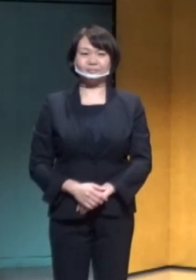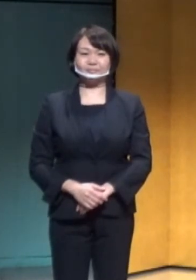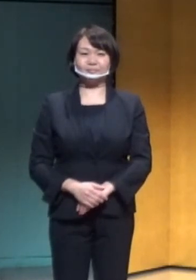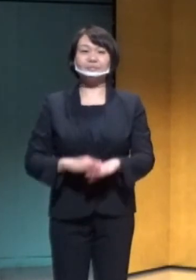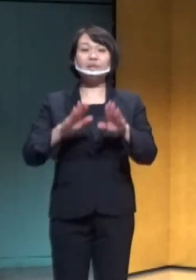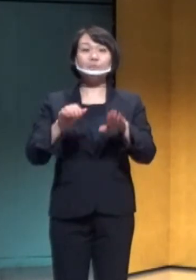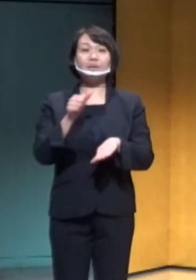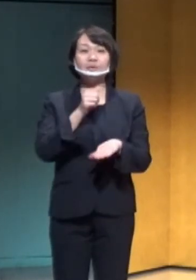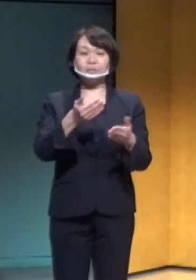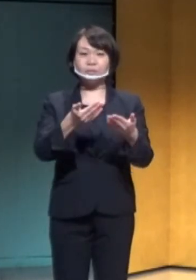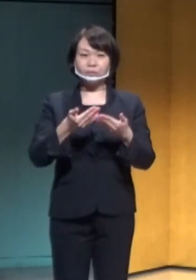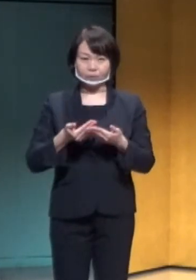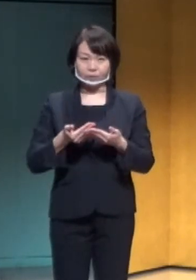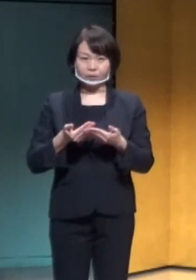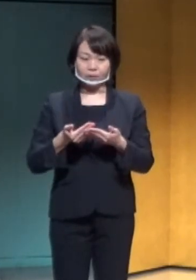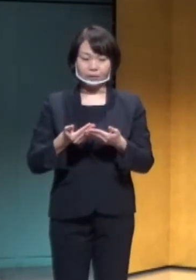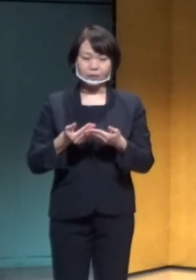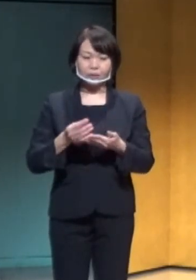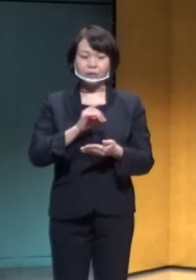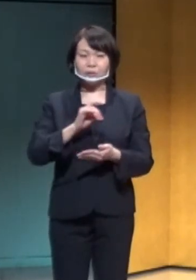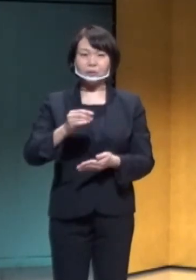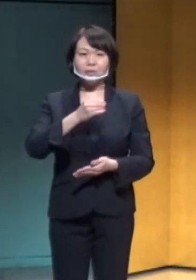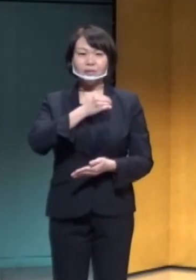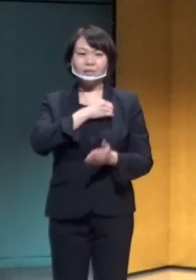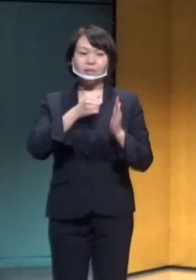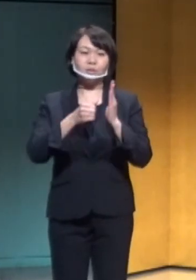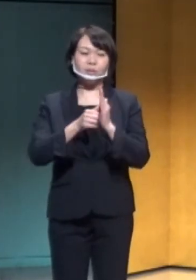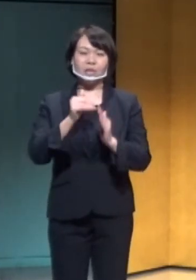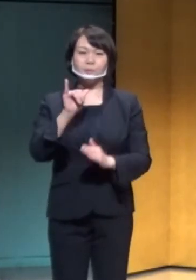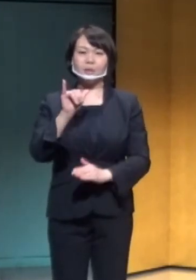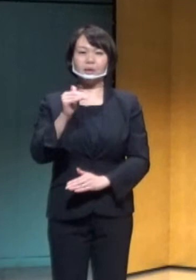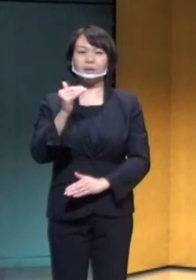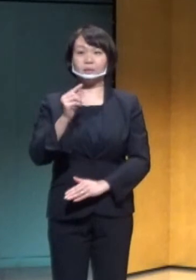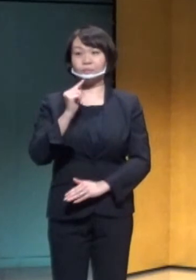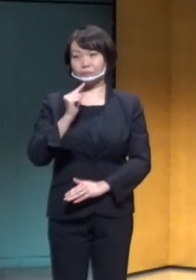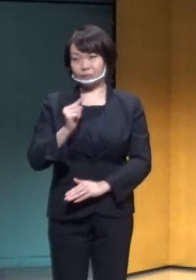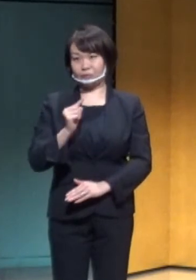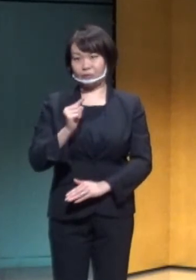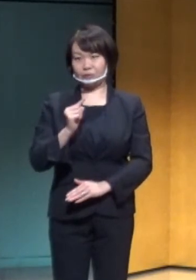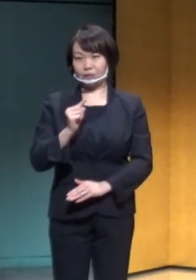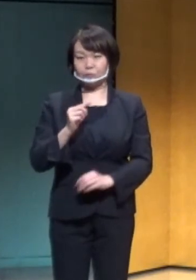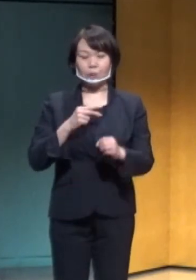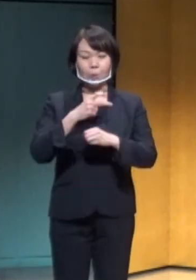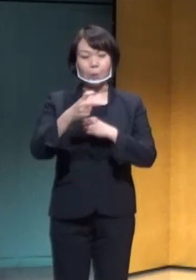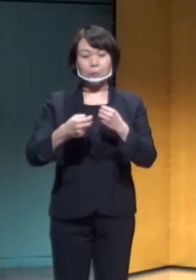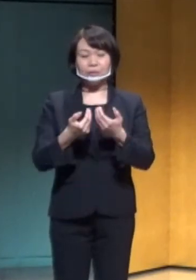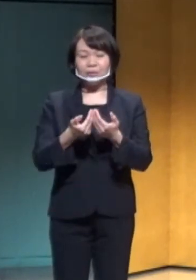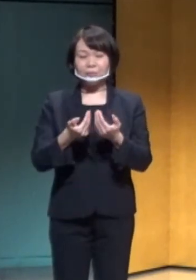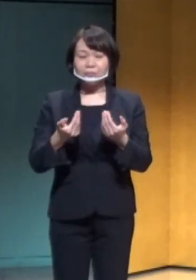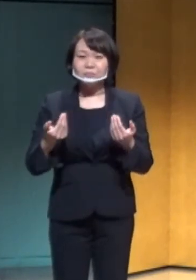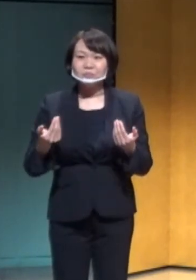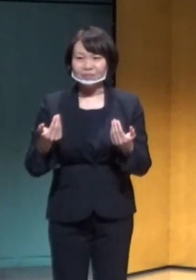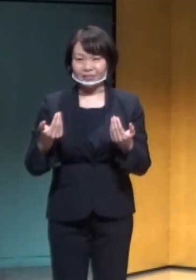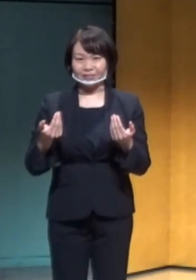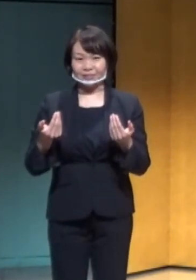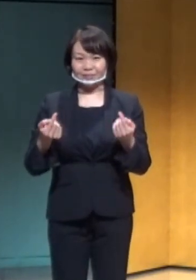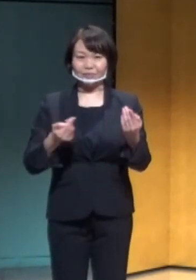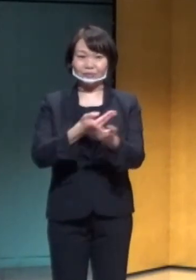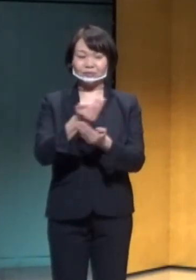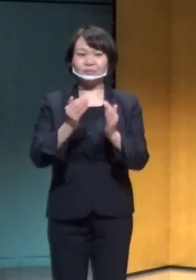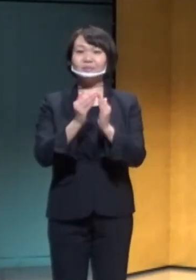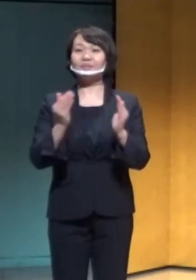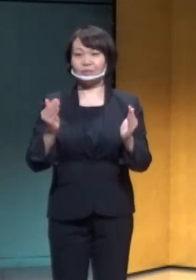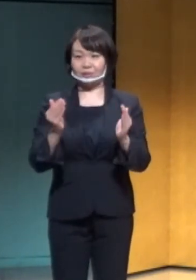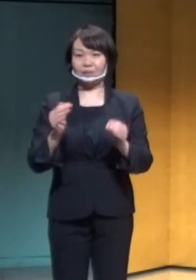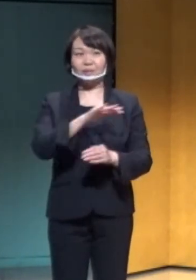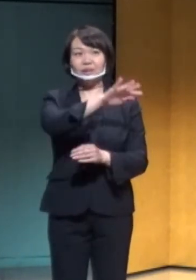ご紹介いただきました県会議員でお世話になっております矢子智博です。2年ぶりとなりますけれども、こうして皆さん一堂